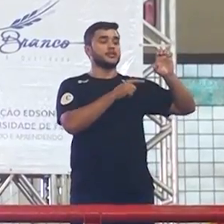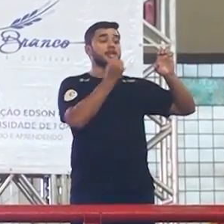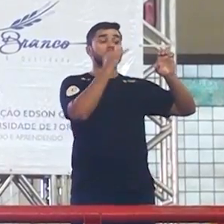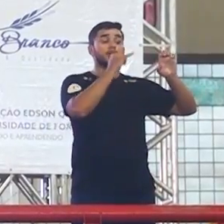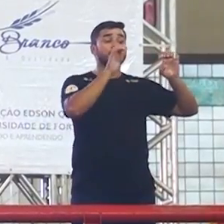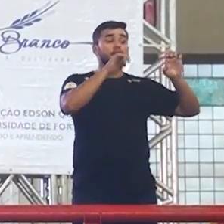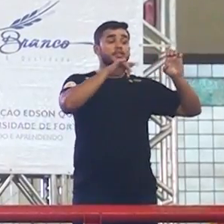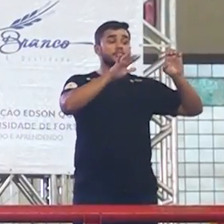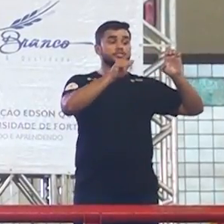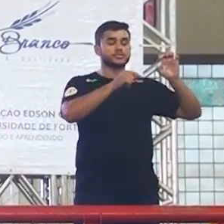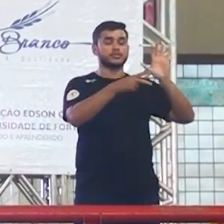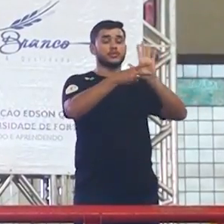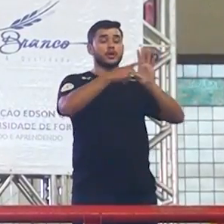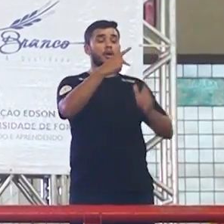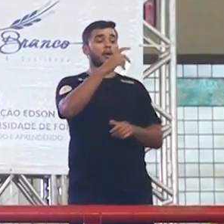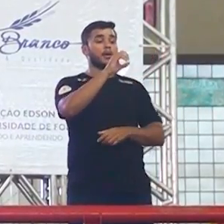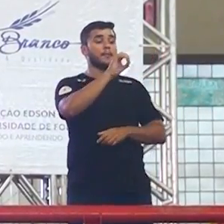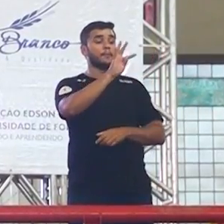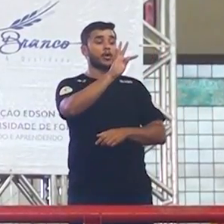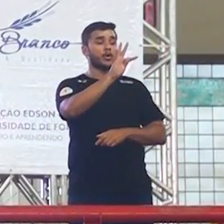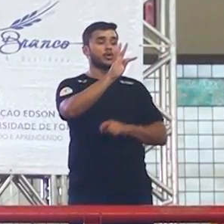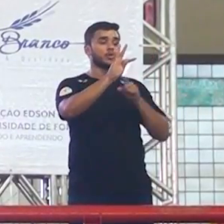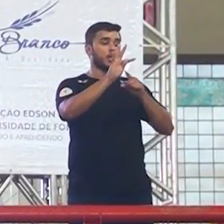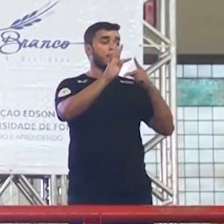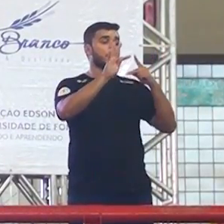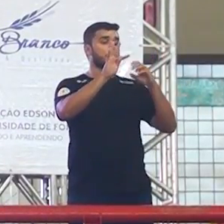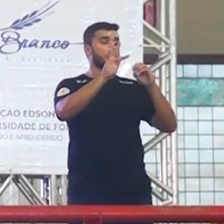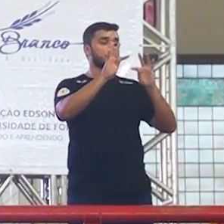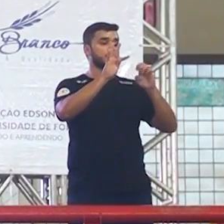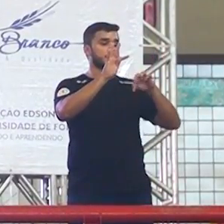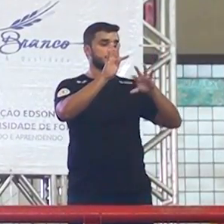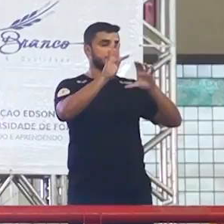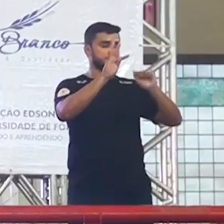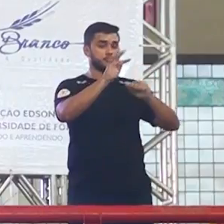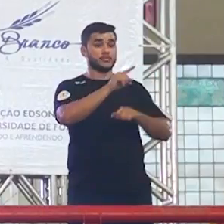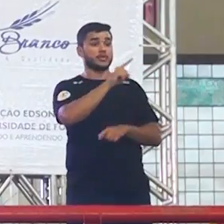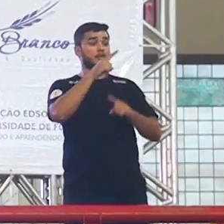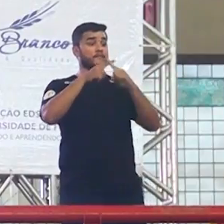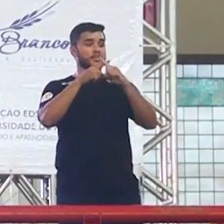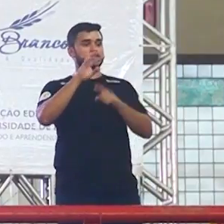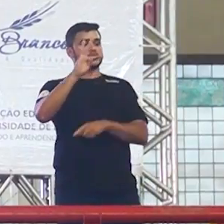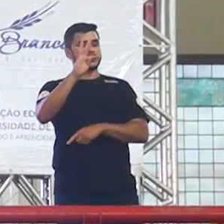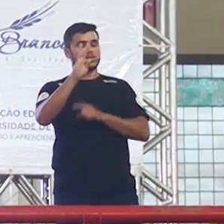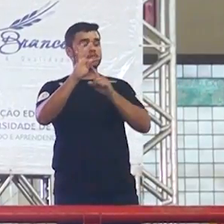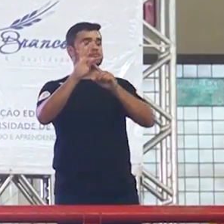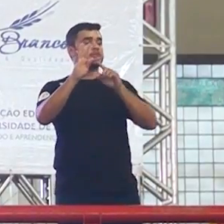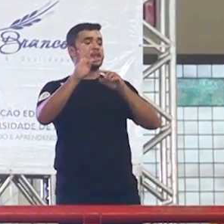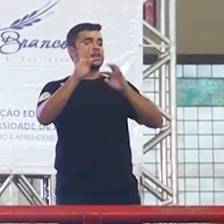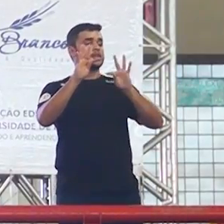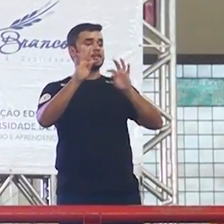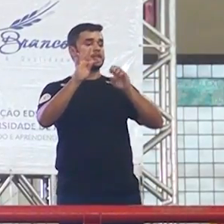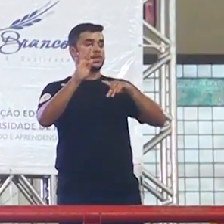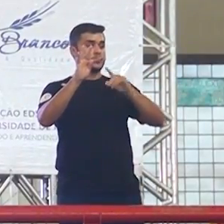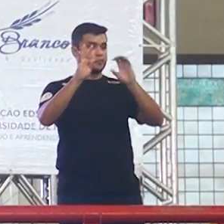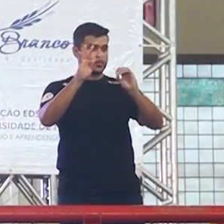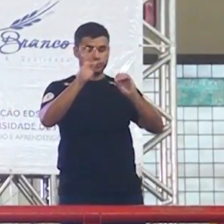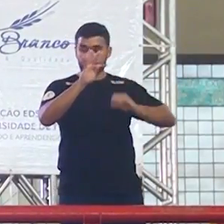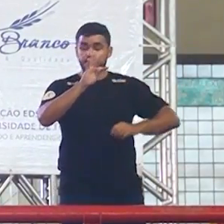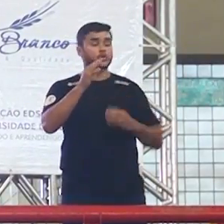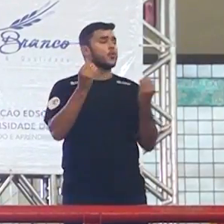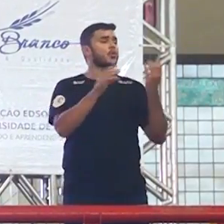Energia. O que é o pote? Potência. O que é o T? Tempo. Então vamos resolver?